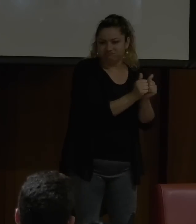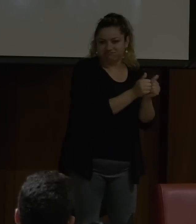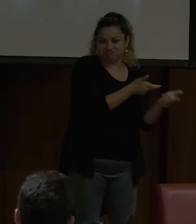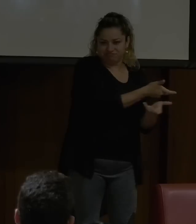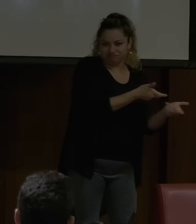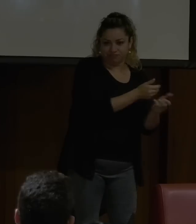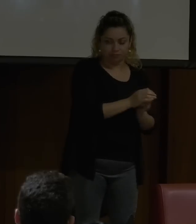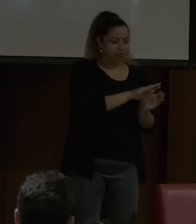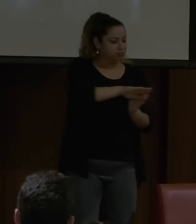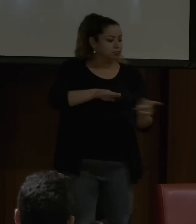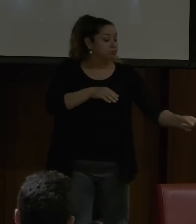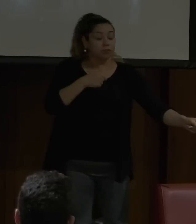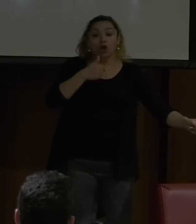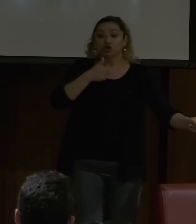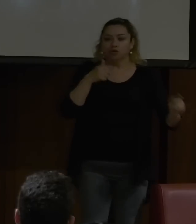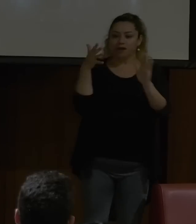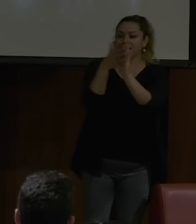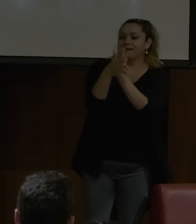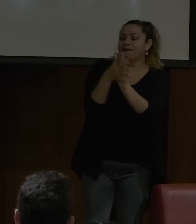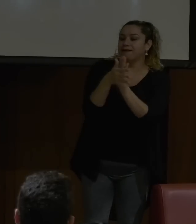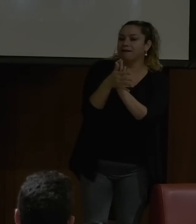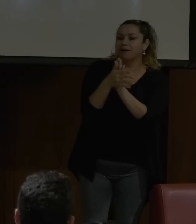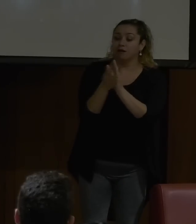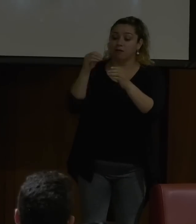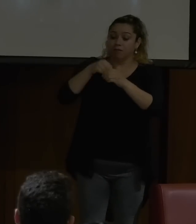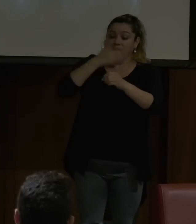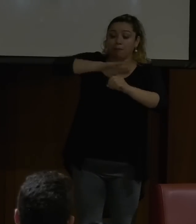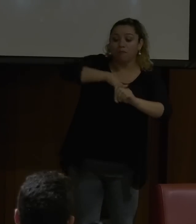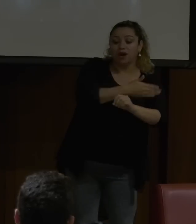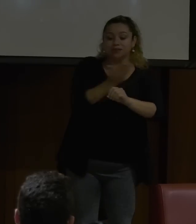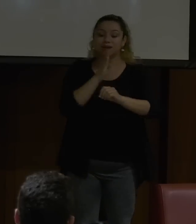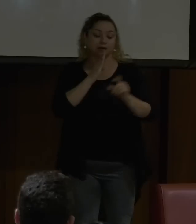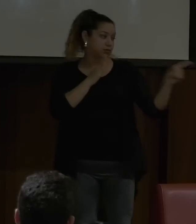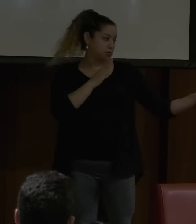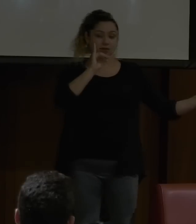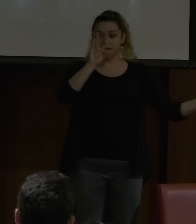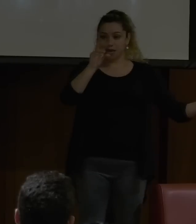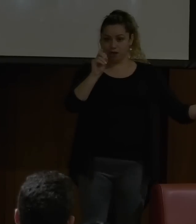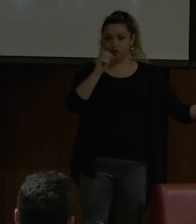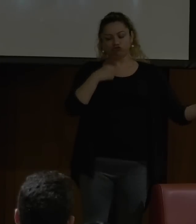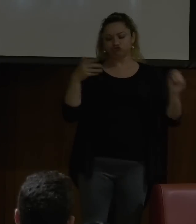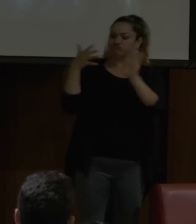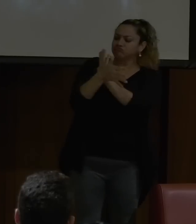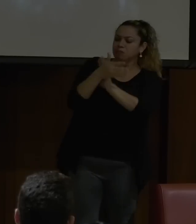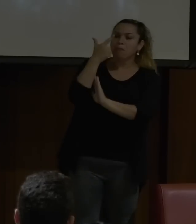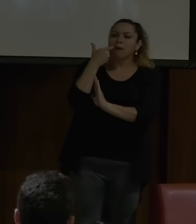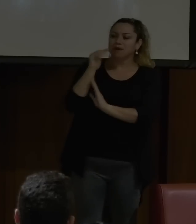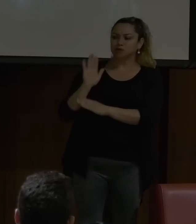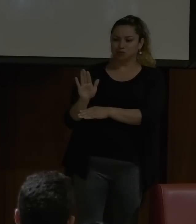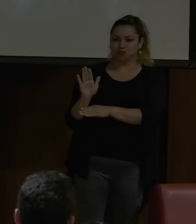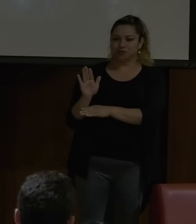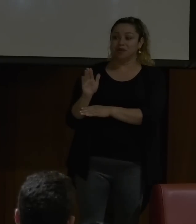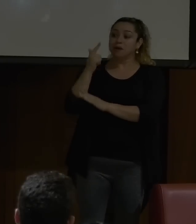El recorrido lo voy a hacer yo y la poesía la va a poner Ivo. Yo voy a hablar de su padre y él nos va a cantar lo que su padre contó de